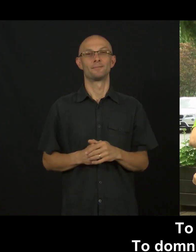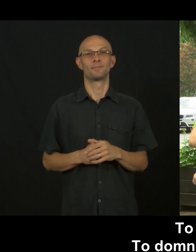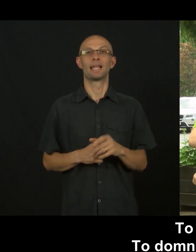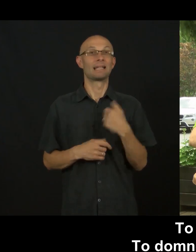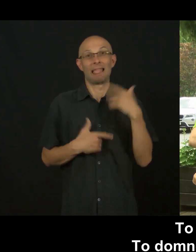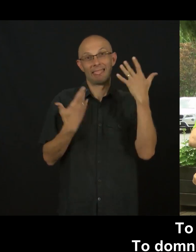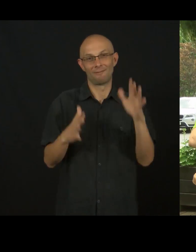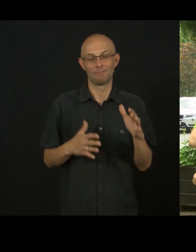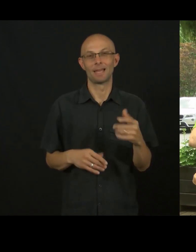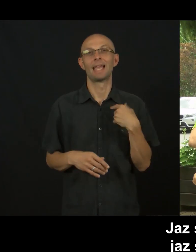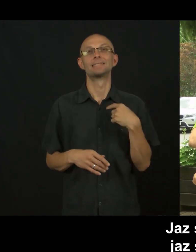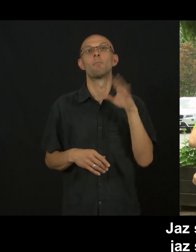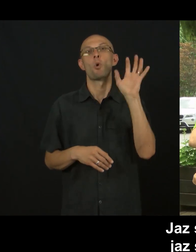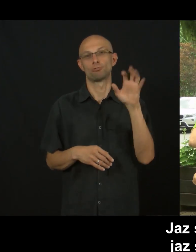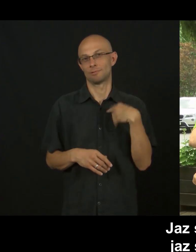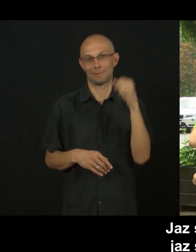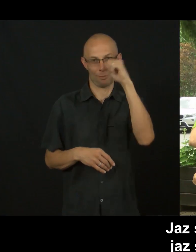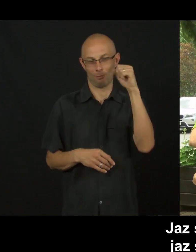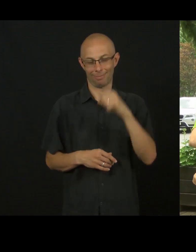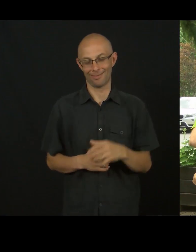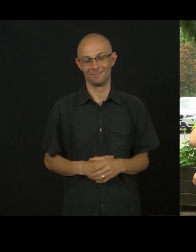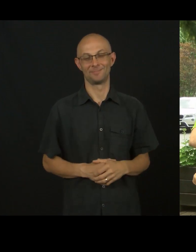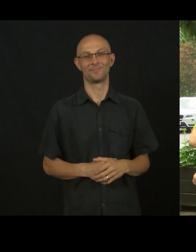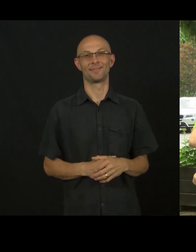To domnevam, ker ne vem. Jaz sem košarkaš, jaz sem neumen.